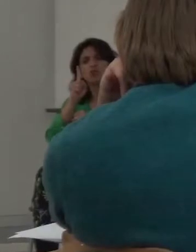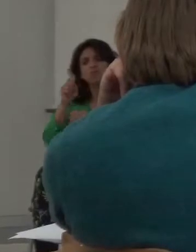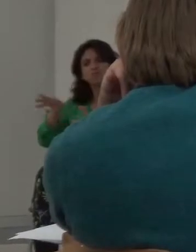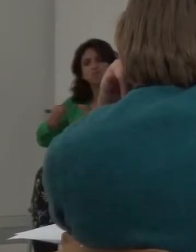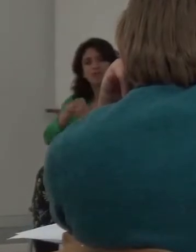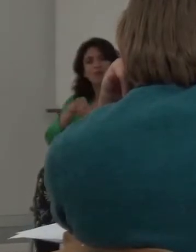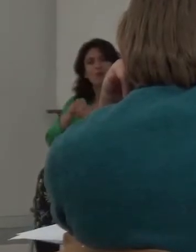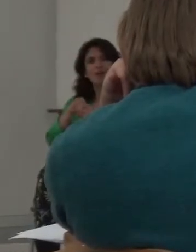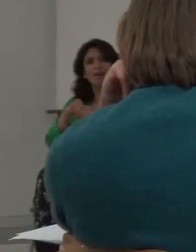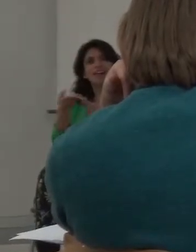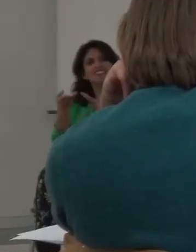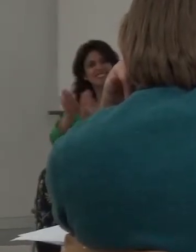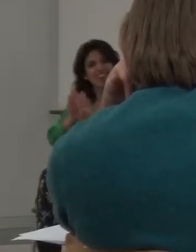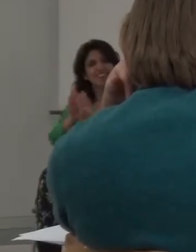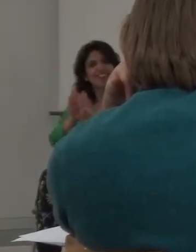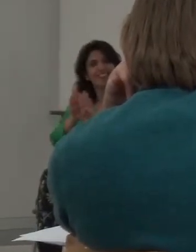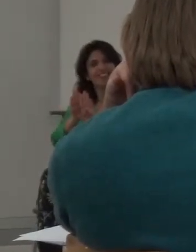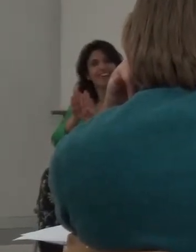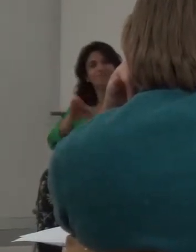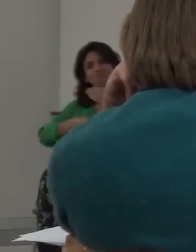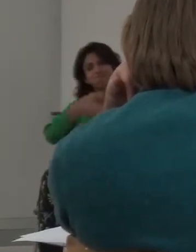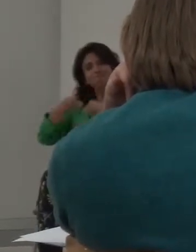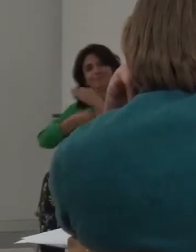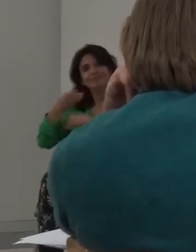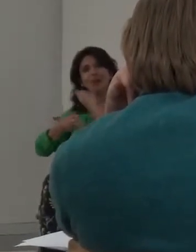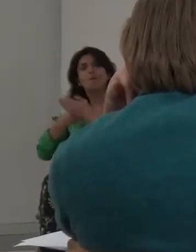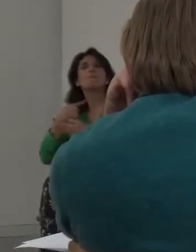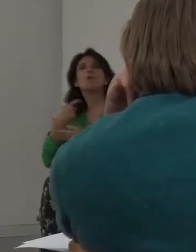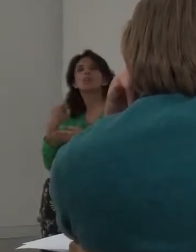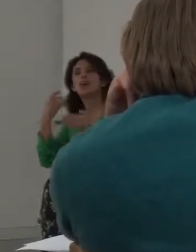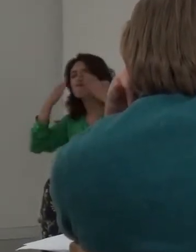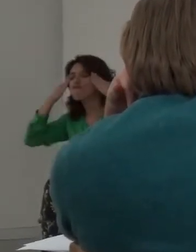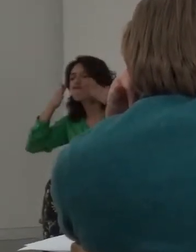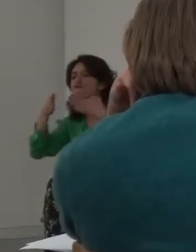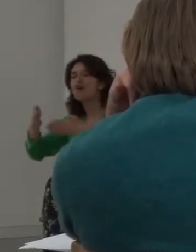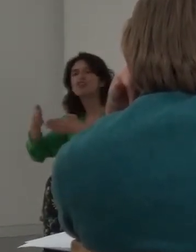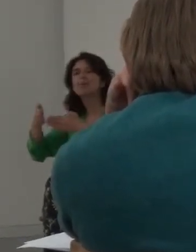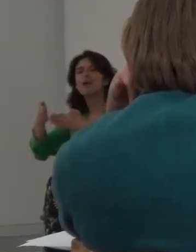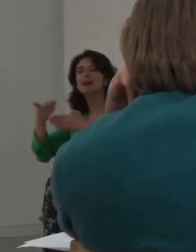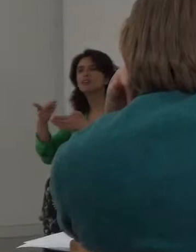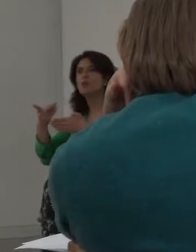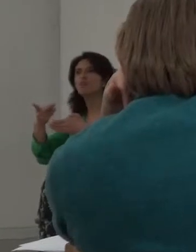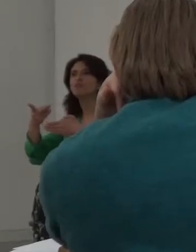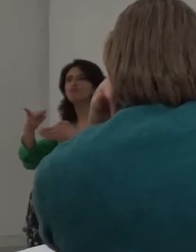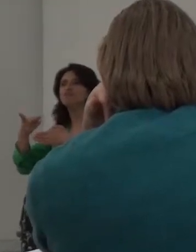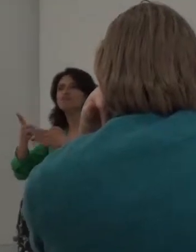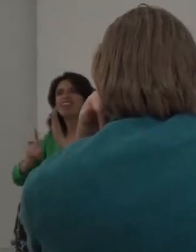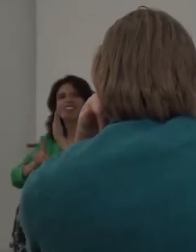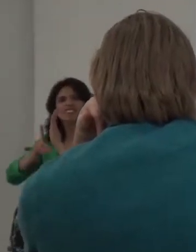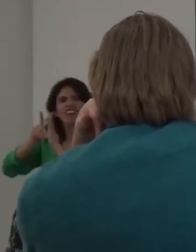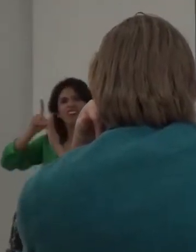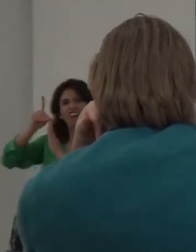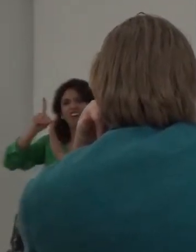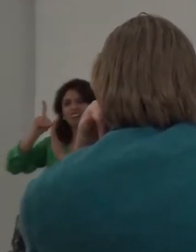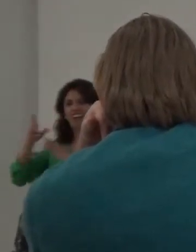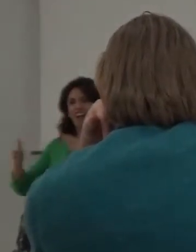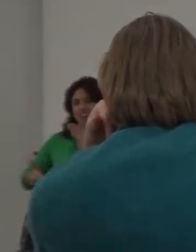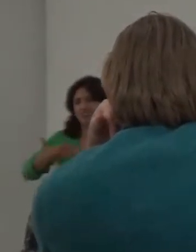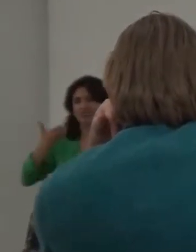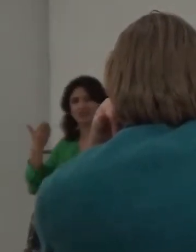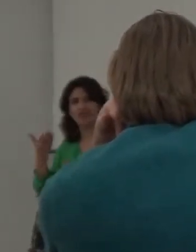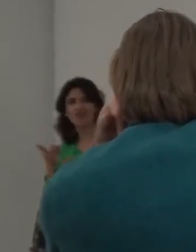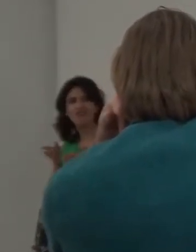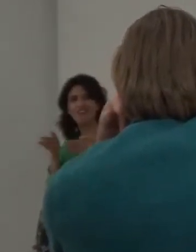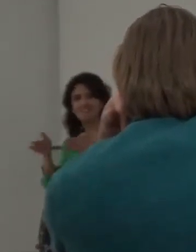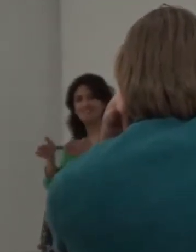relatos, porque centran más su atención en el relato de las acciones y de los eventos que parecen